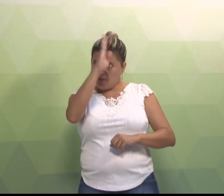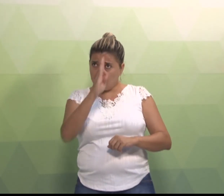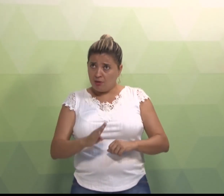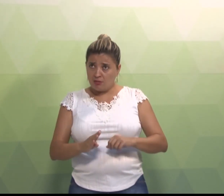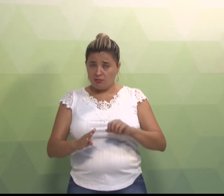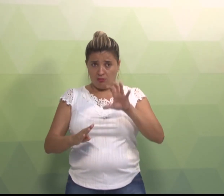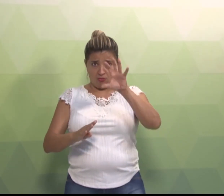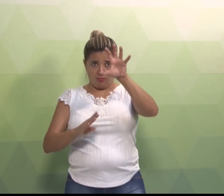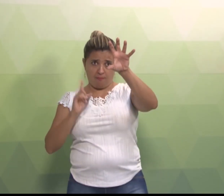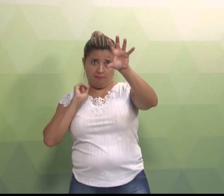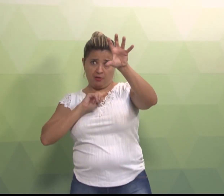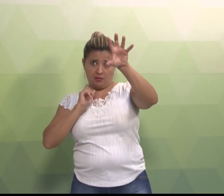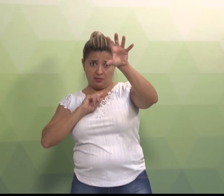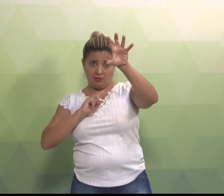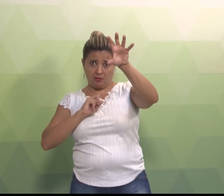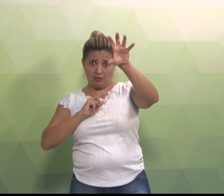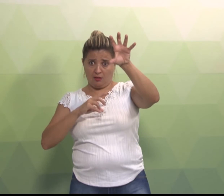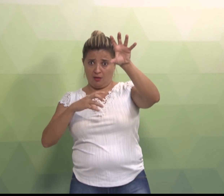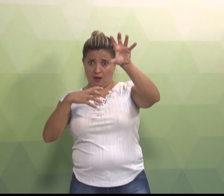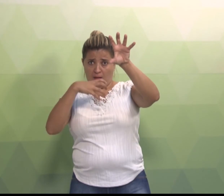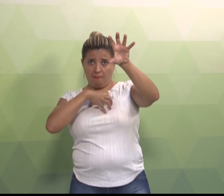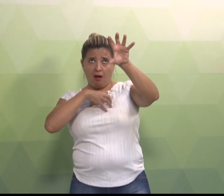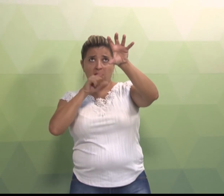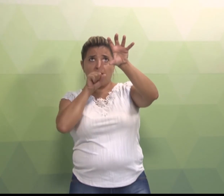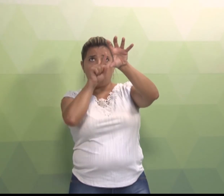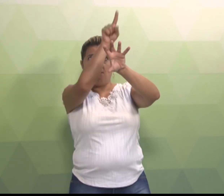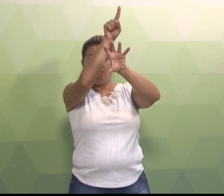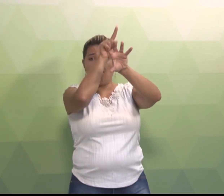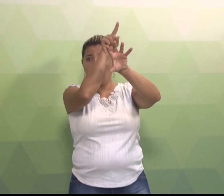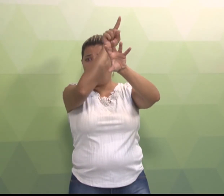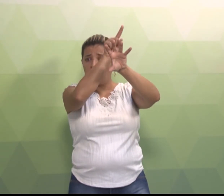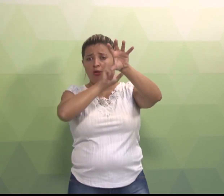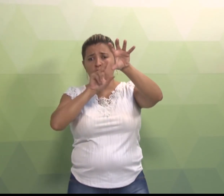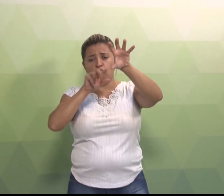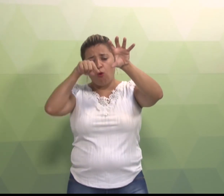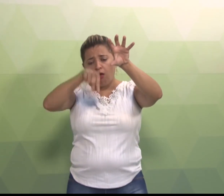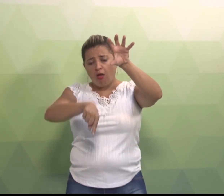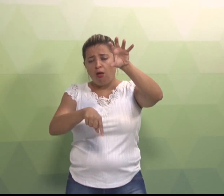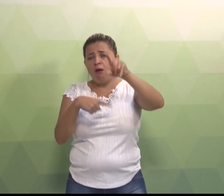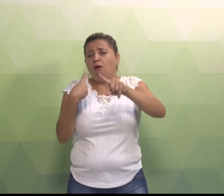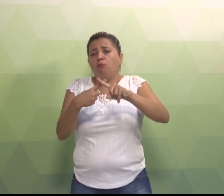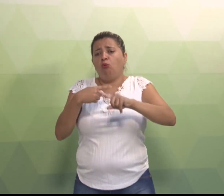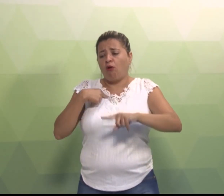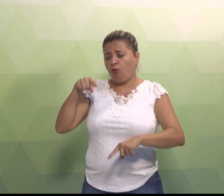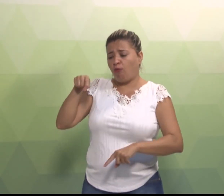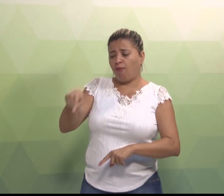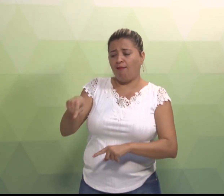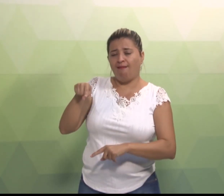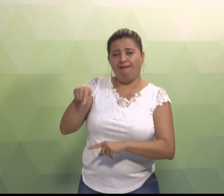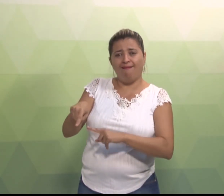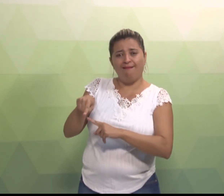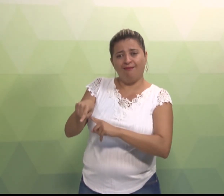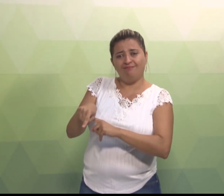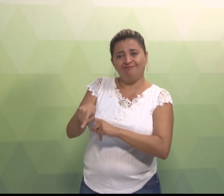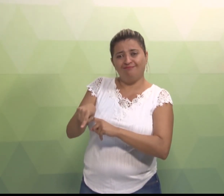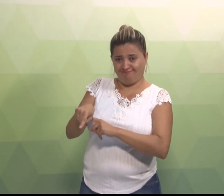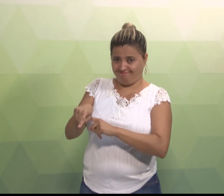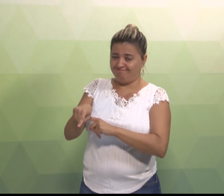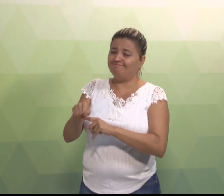Bahia, no mapa, ela está localizada aqui, não é mesmo? Não é embaixo. Por que eu estou sinalizando de forma